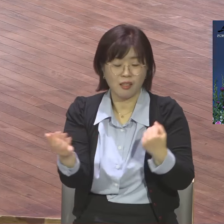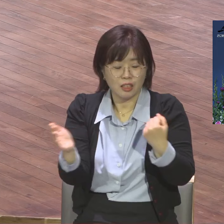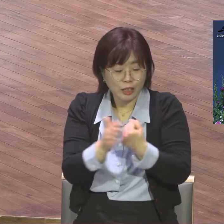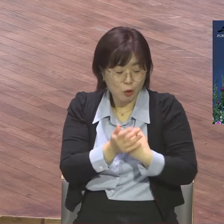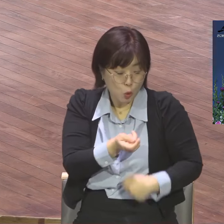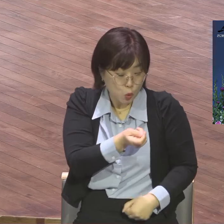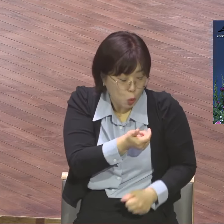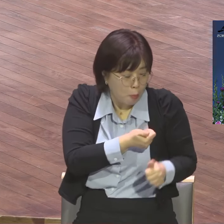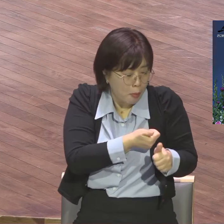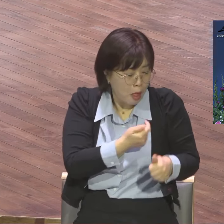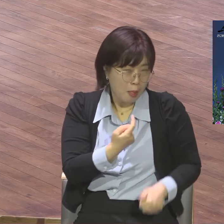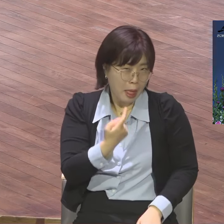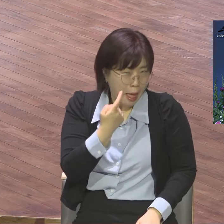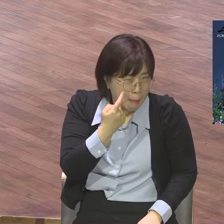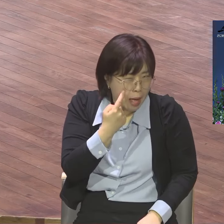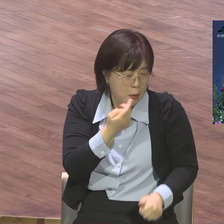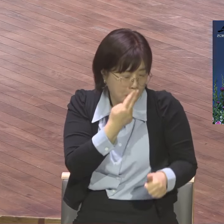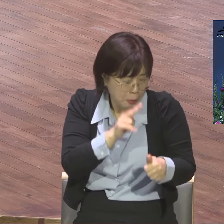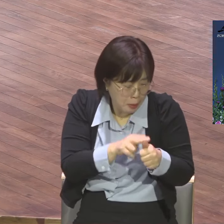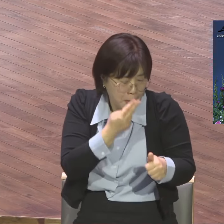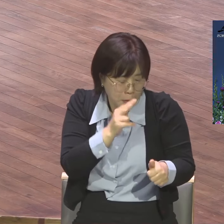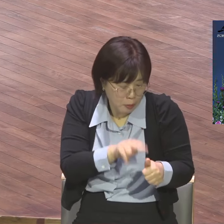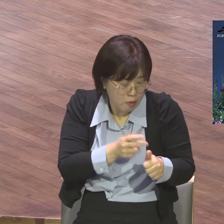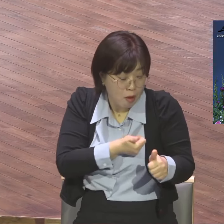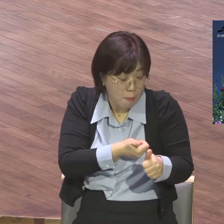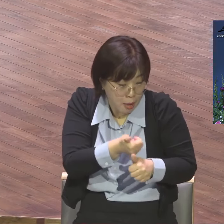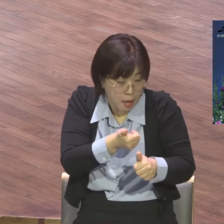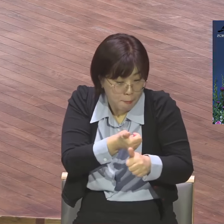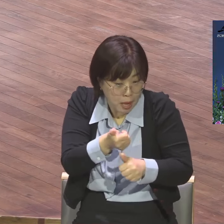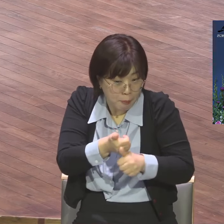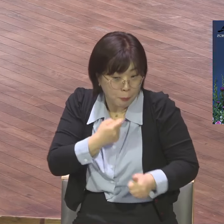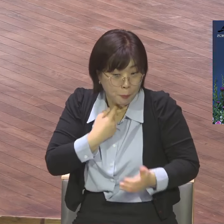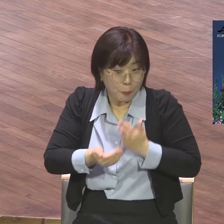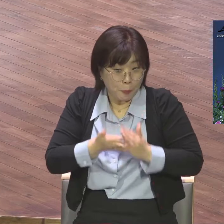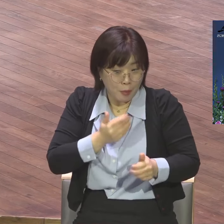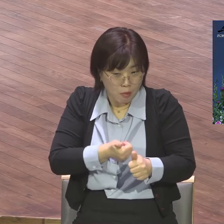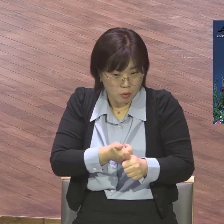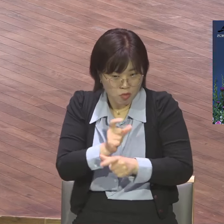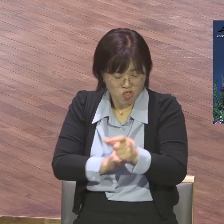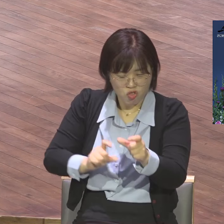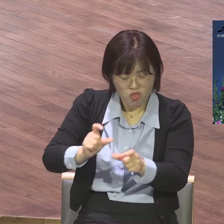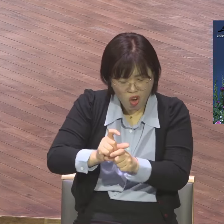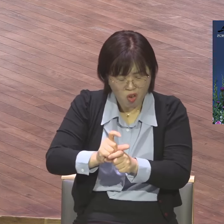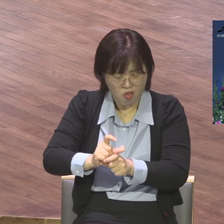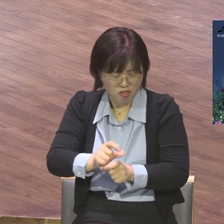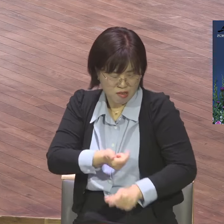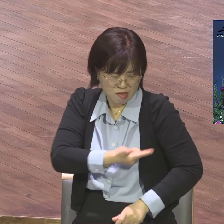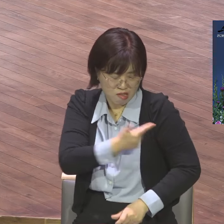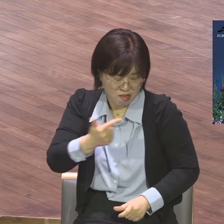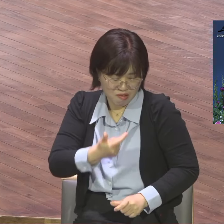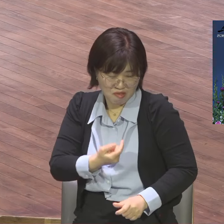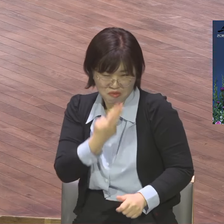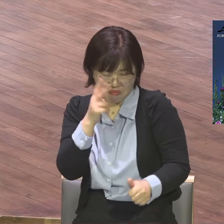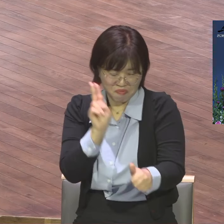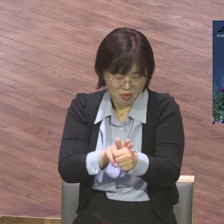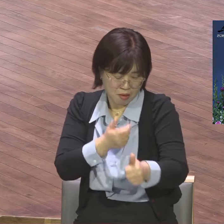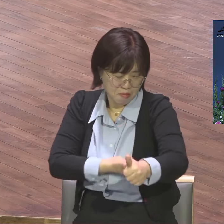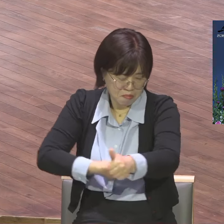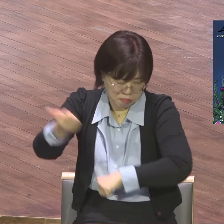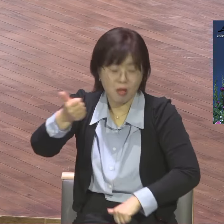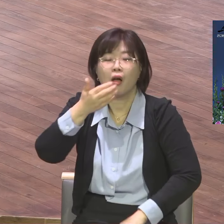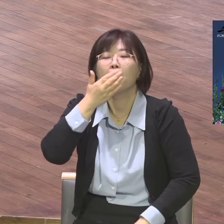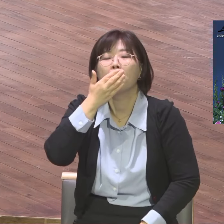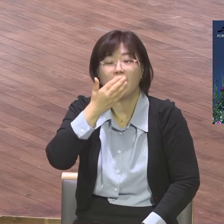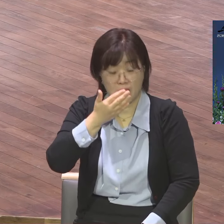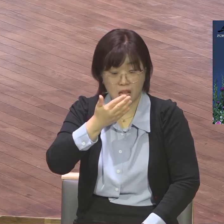얼마나 Winner impact를 체험하고 사느냐? 성자 효과를 체험하는 길은요 실제적으로 언약적